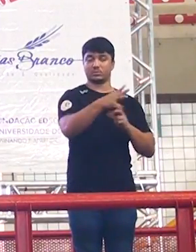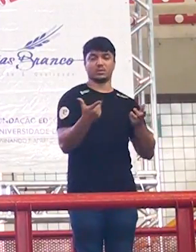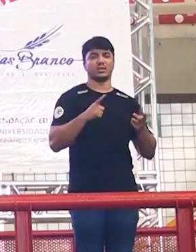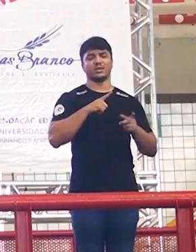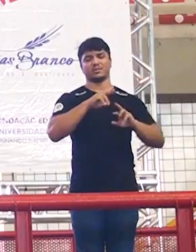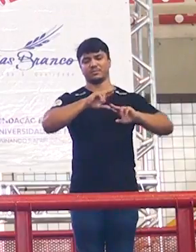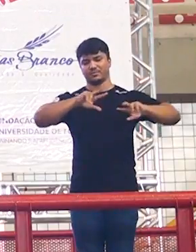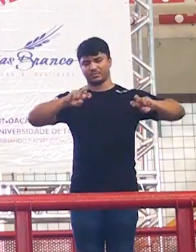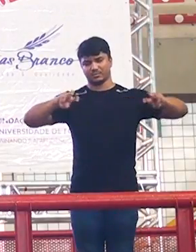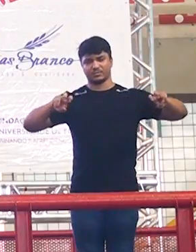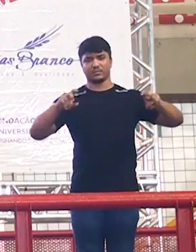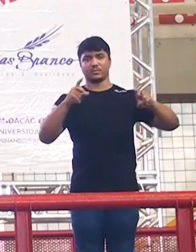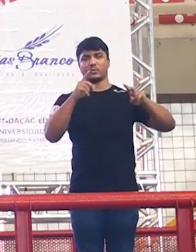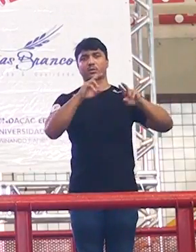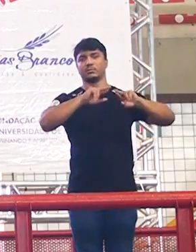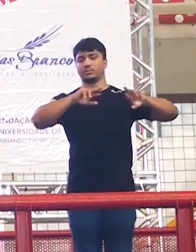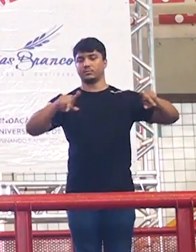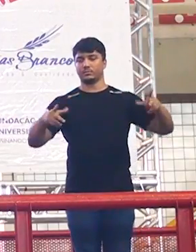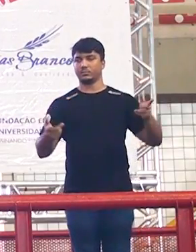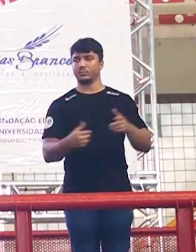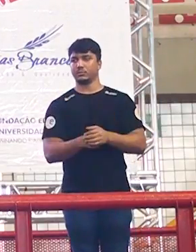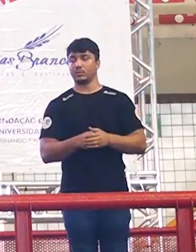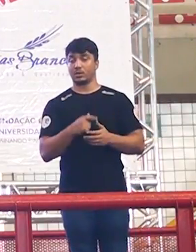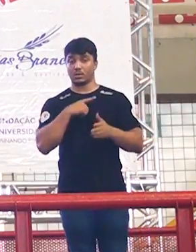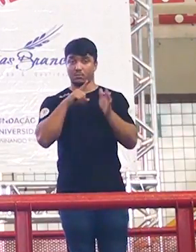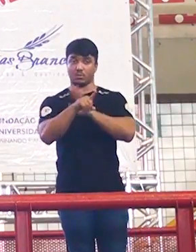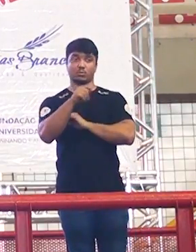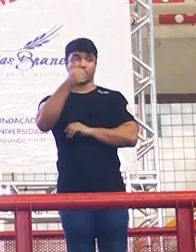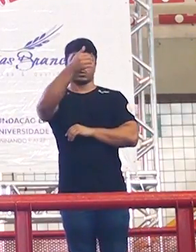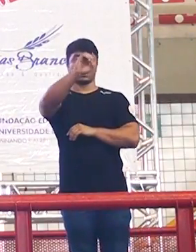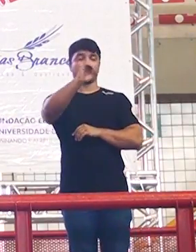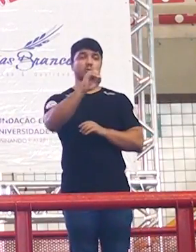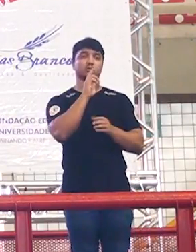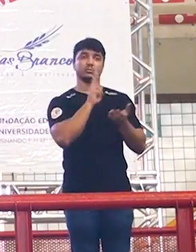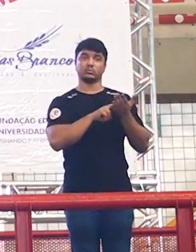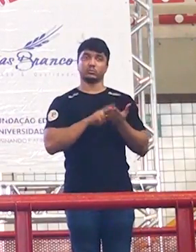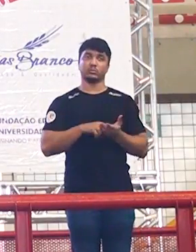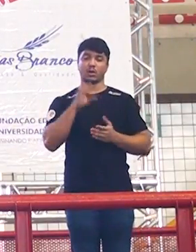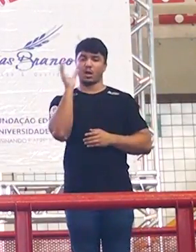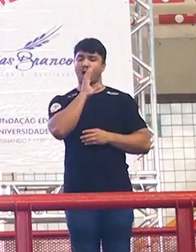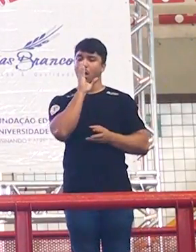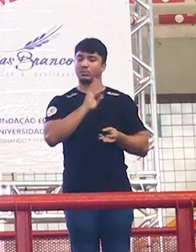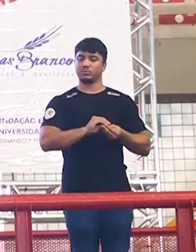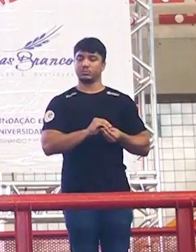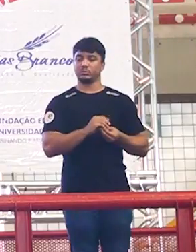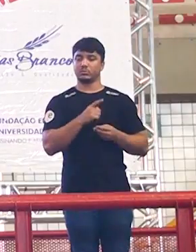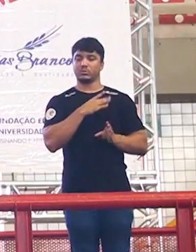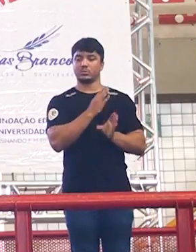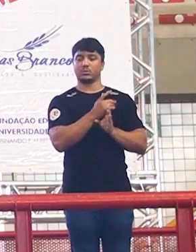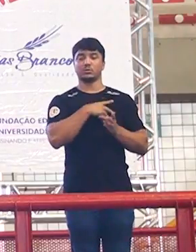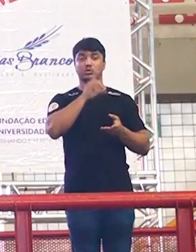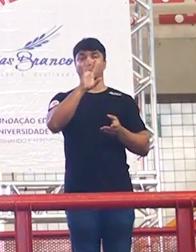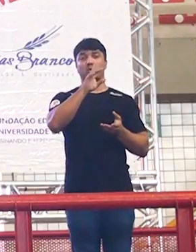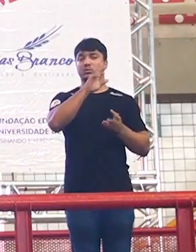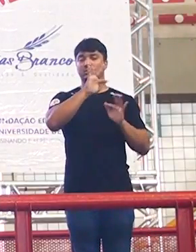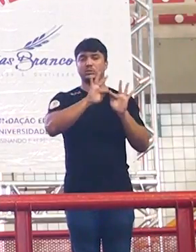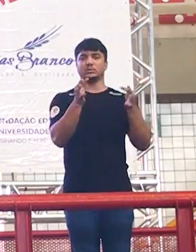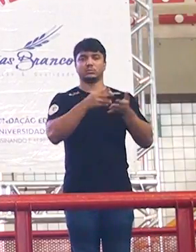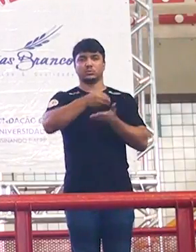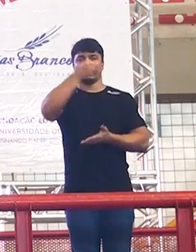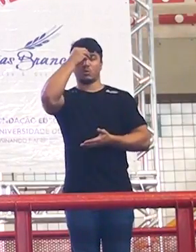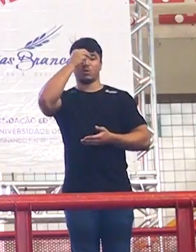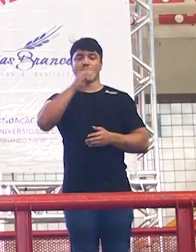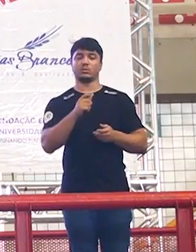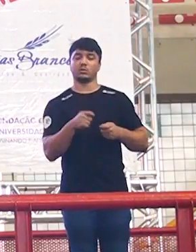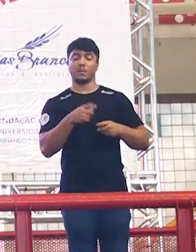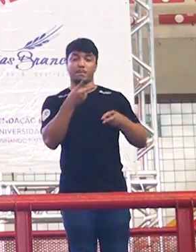muita questão desse assunto. Tem 10 questões aqui para a gente resolver, rapidinho, que são questões teóricas. Só para